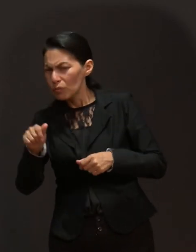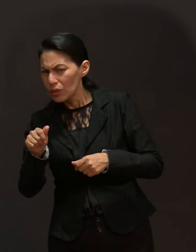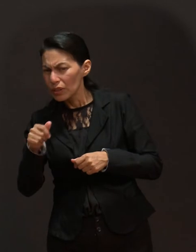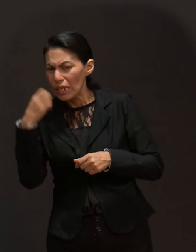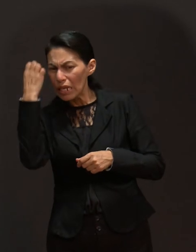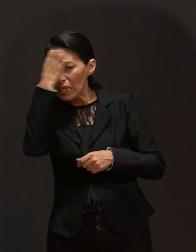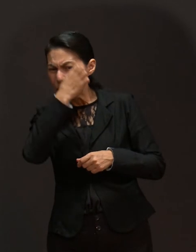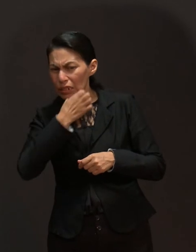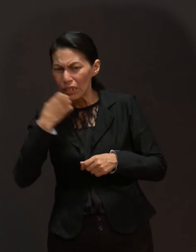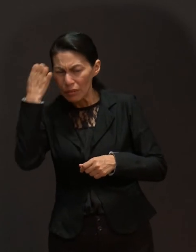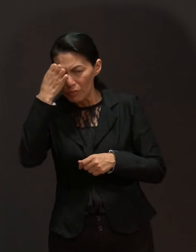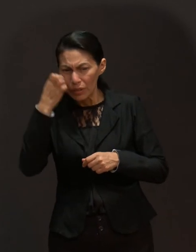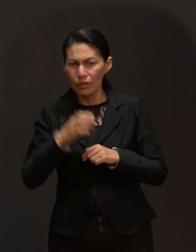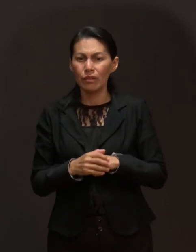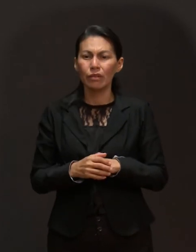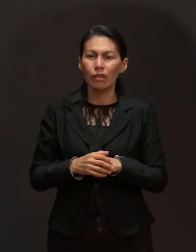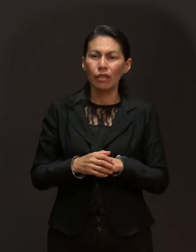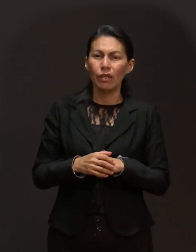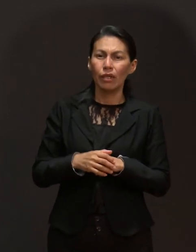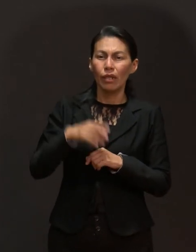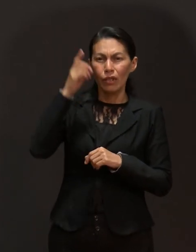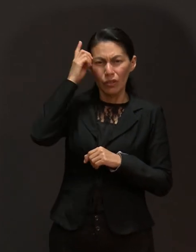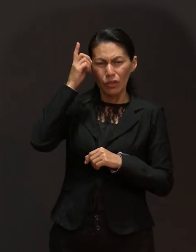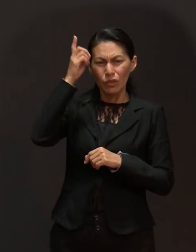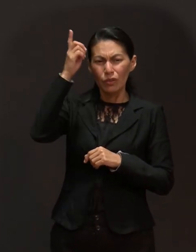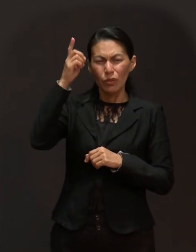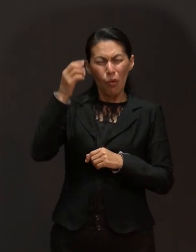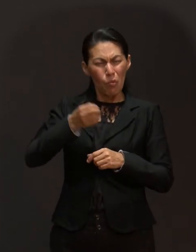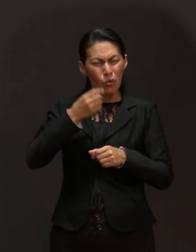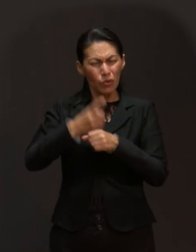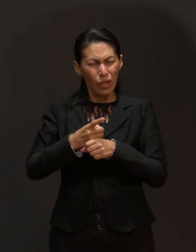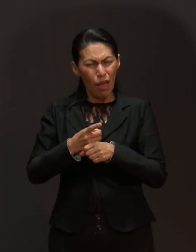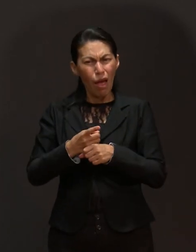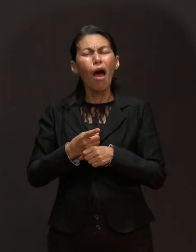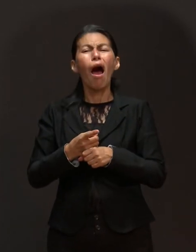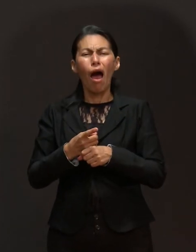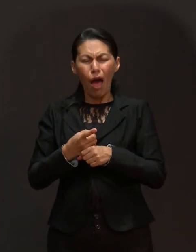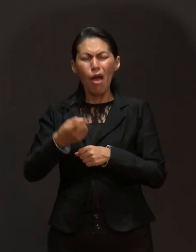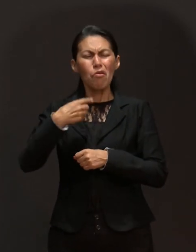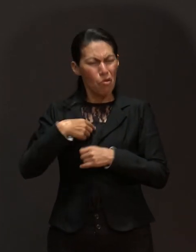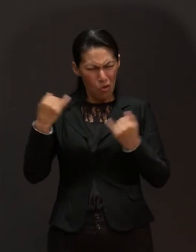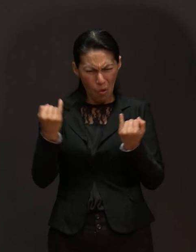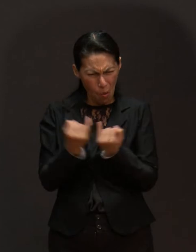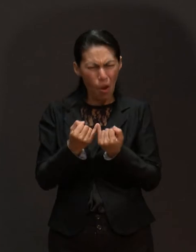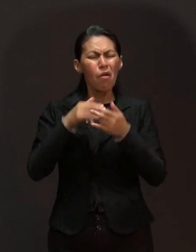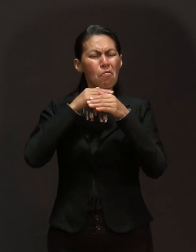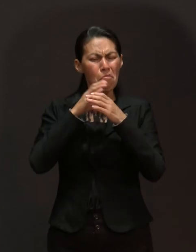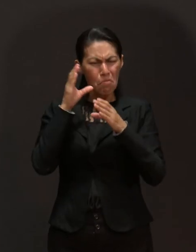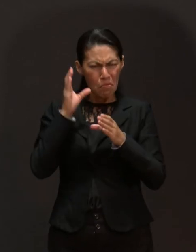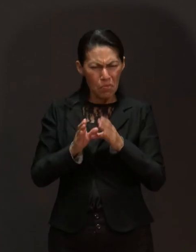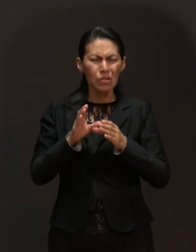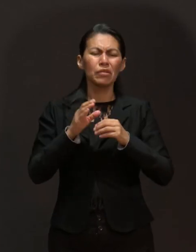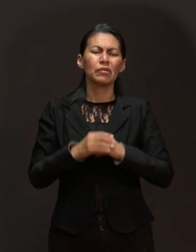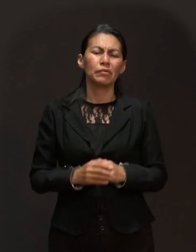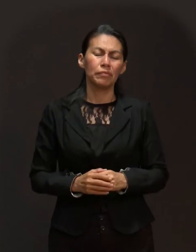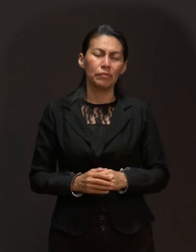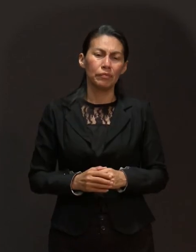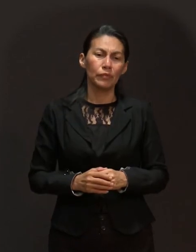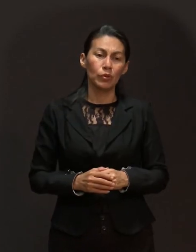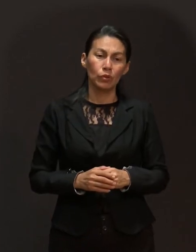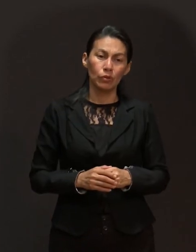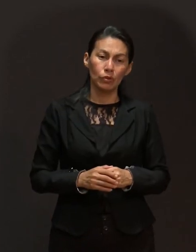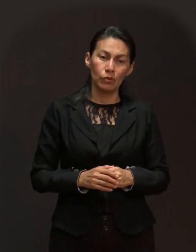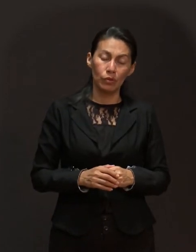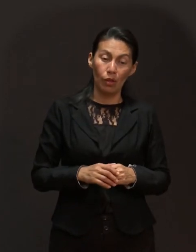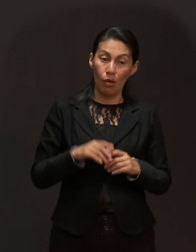avanzado. Entonces, Dios puso de su parte y yo dije, yo también voy a poner de mi parte. O sea, sería domingo, lunes,